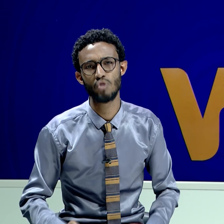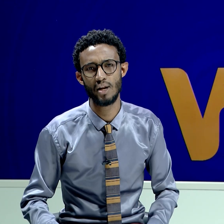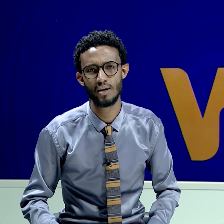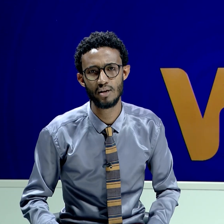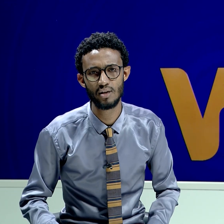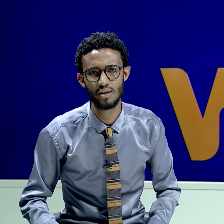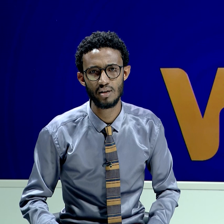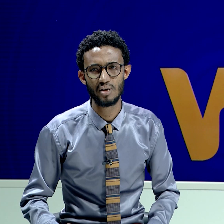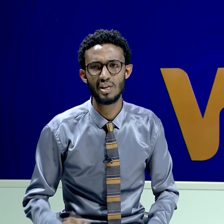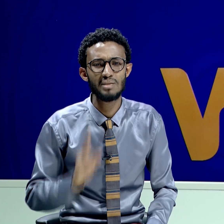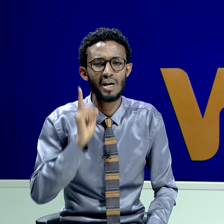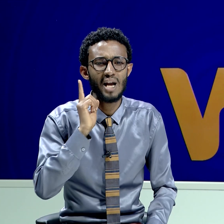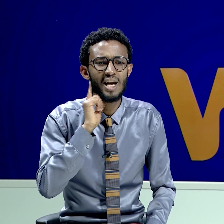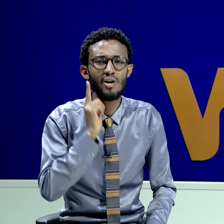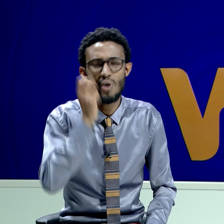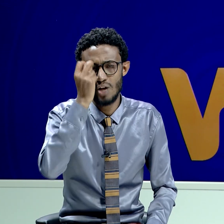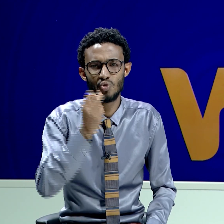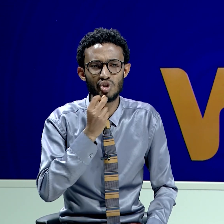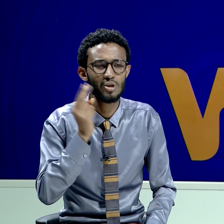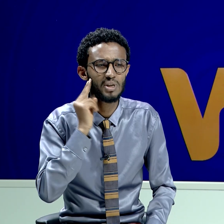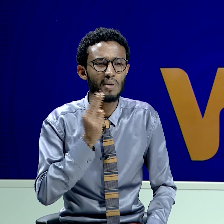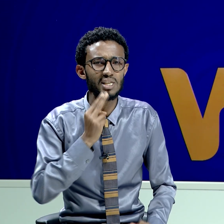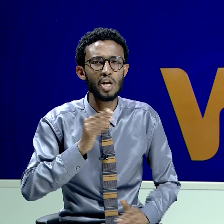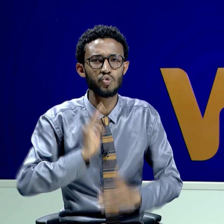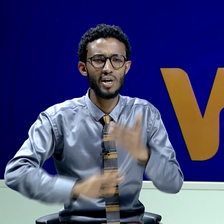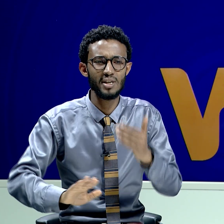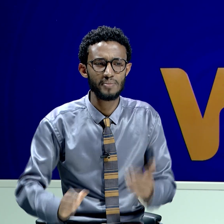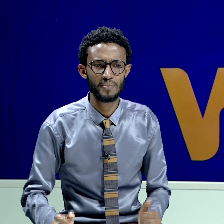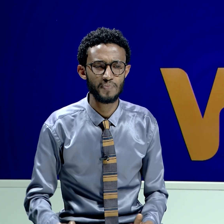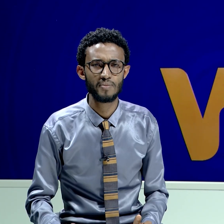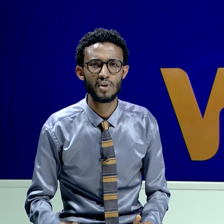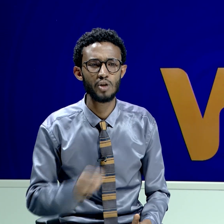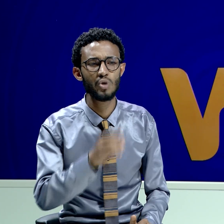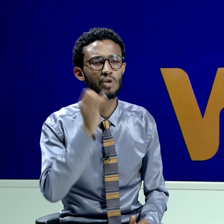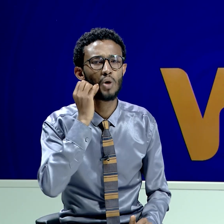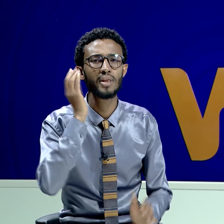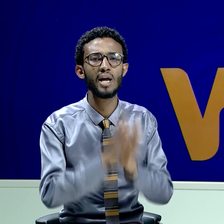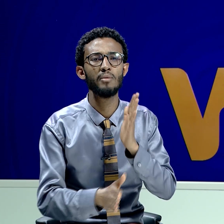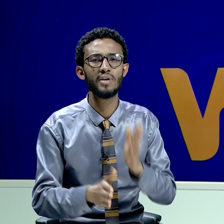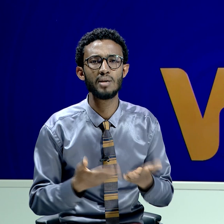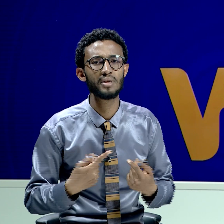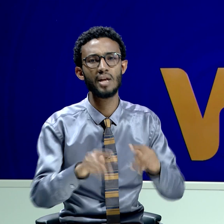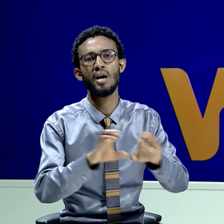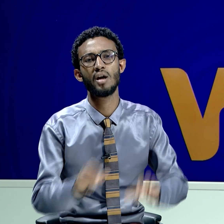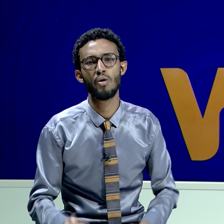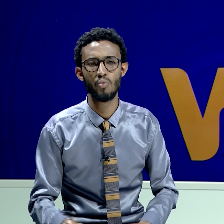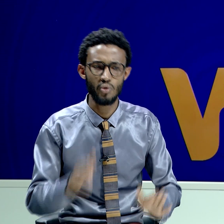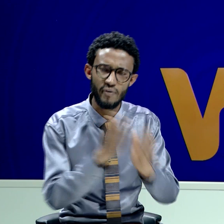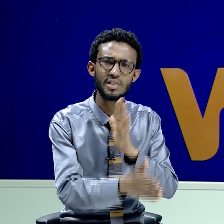አደረጓቹዋል። እዚ በቃ እንደዴ ወላጆች መስማሳን ይስወድ ንሱ ለተበጥቀል መፈጸም ጥረት ያደርጋሉ